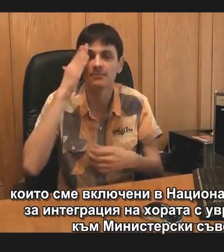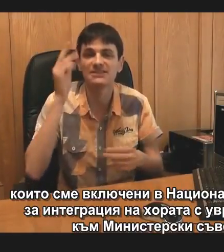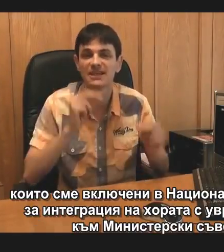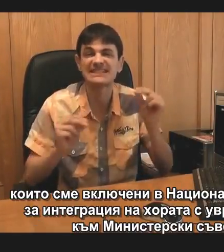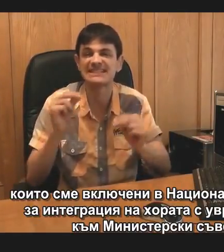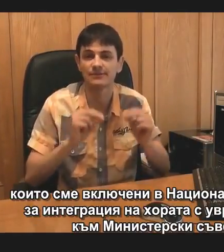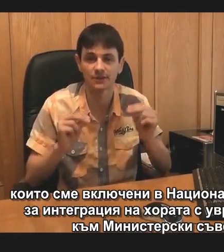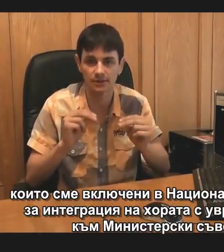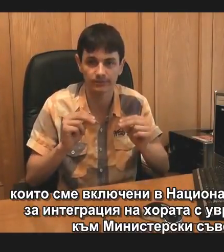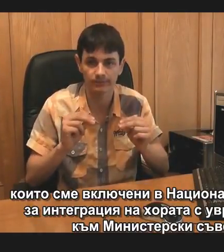Министерски съвет,